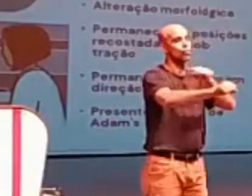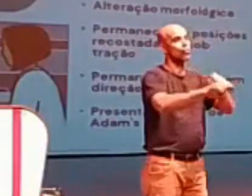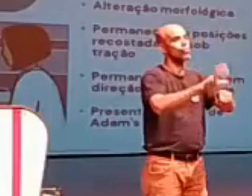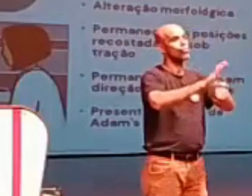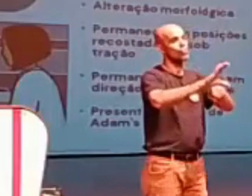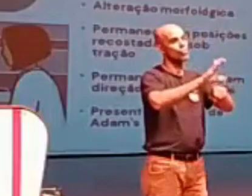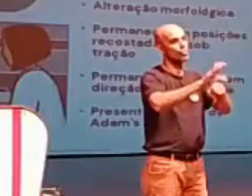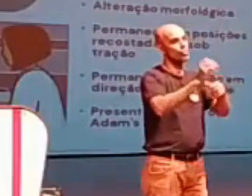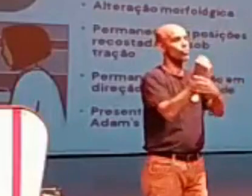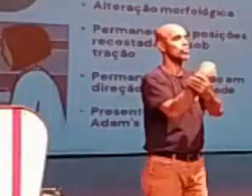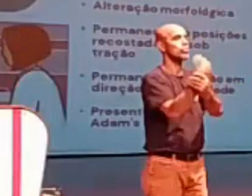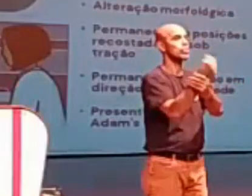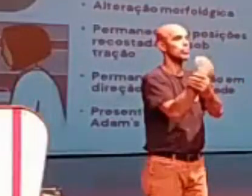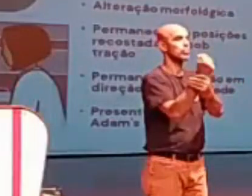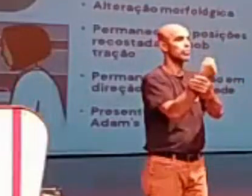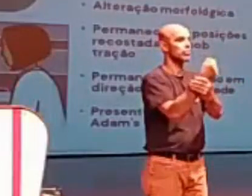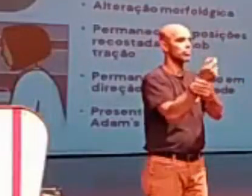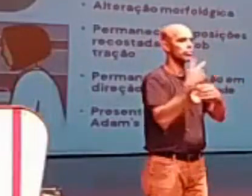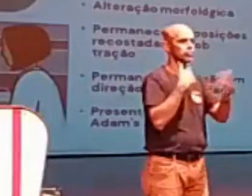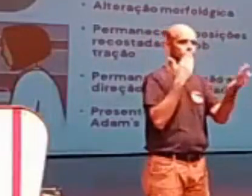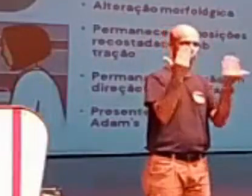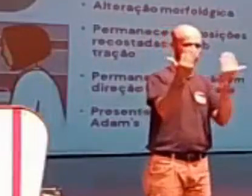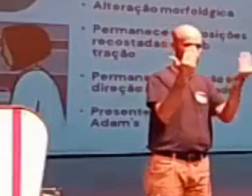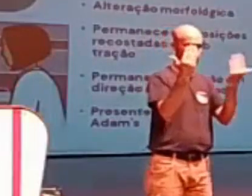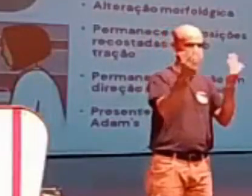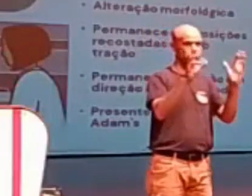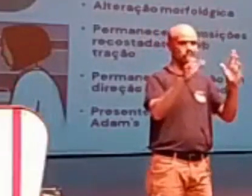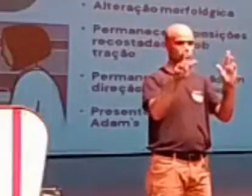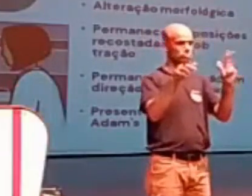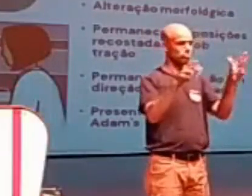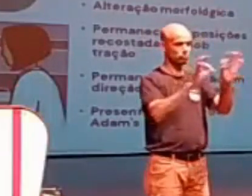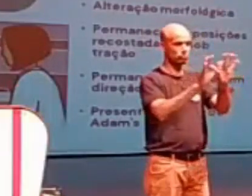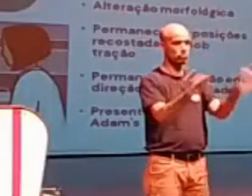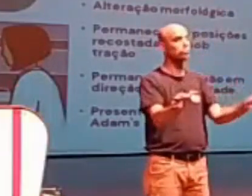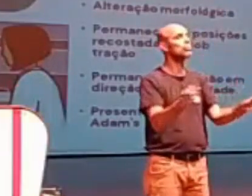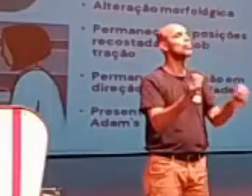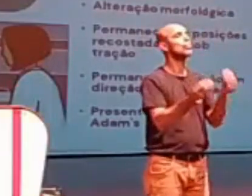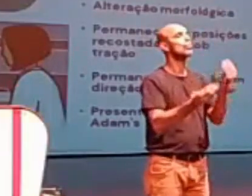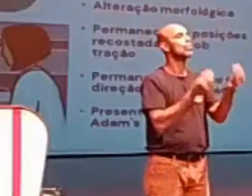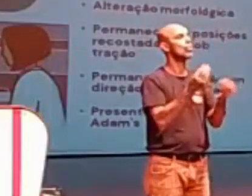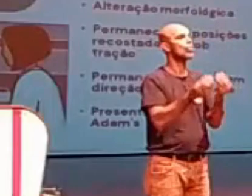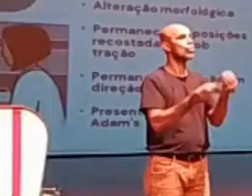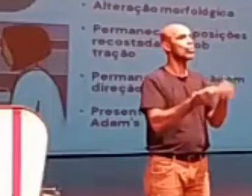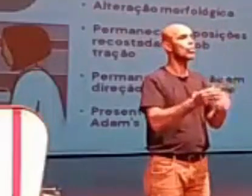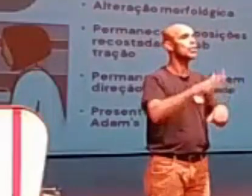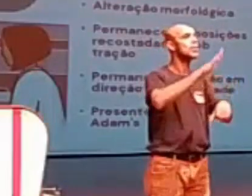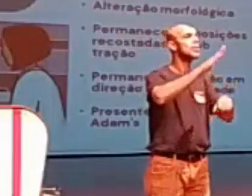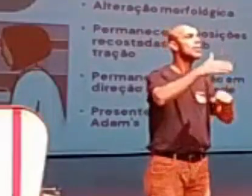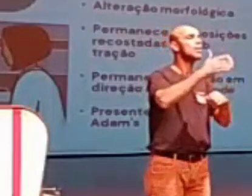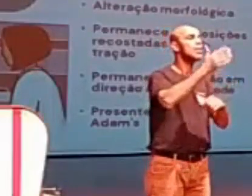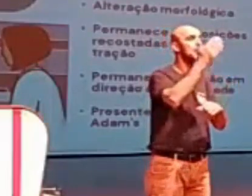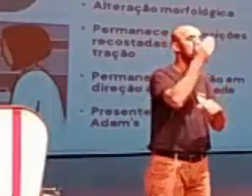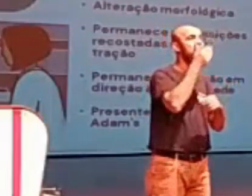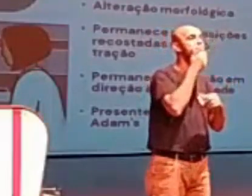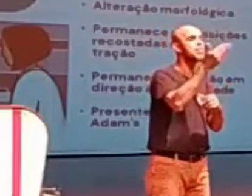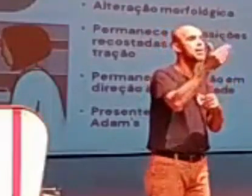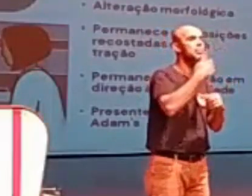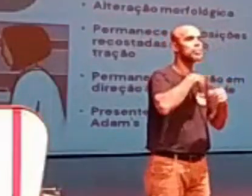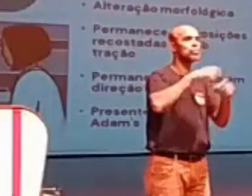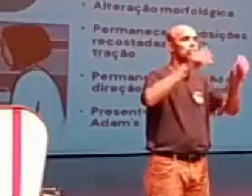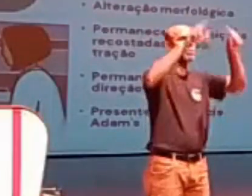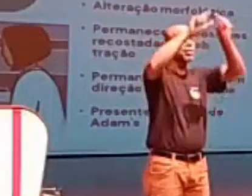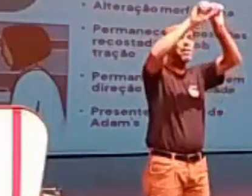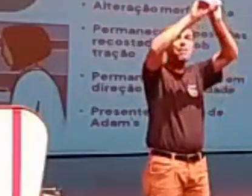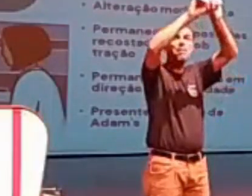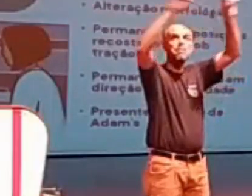aqui, quando a gente quer diferenciar de uma forma simples, se a gente pede para uma pessoa se pendurar numa barra, por exemplo,